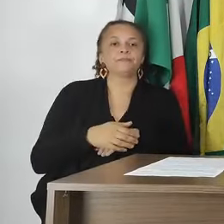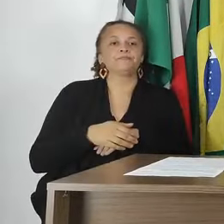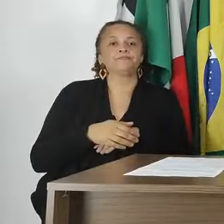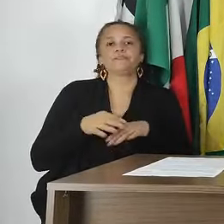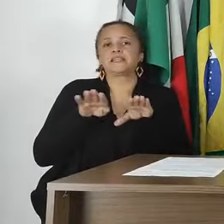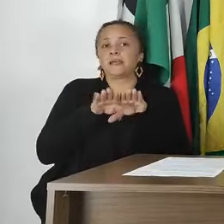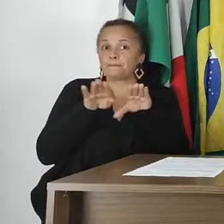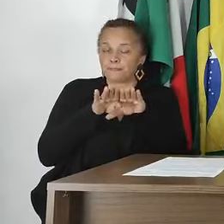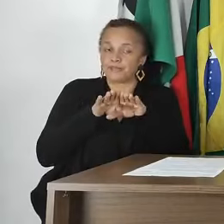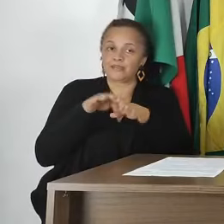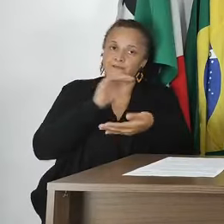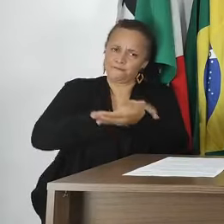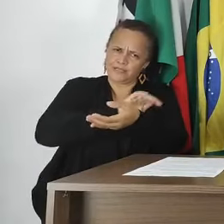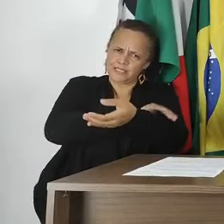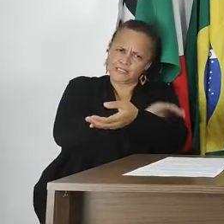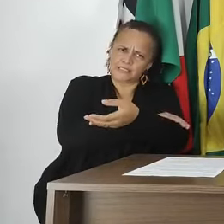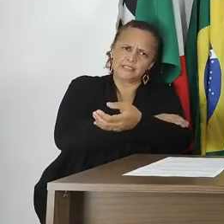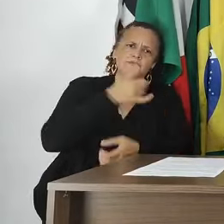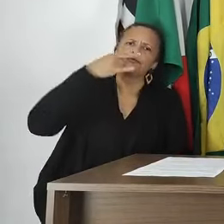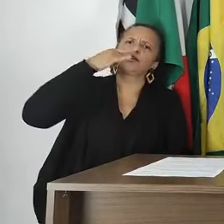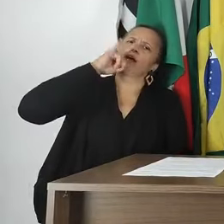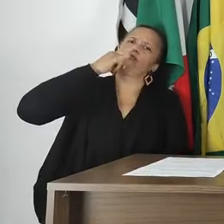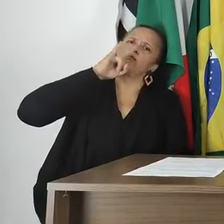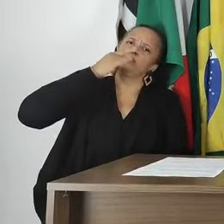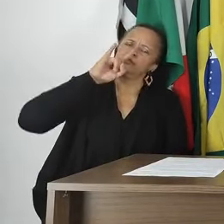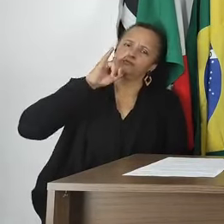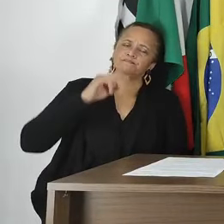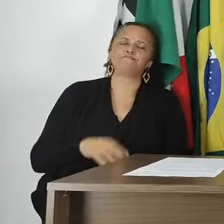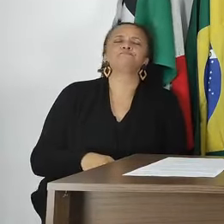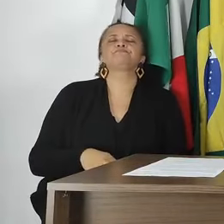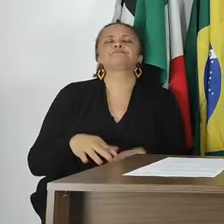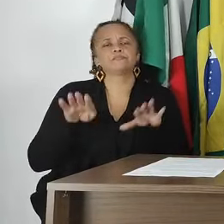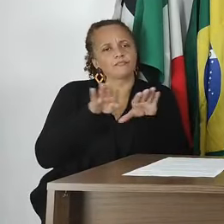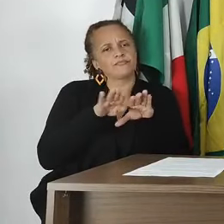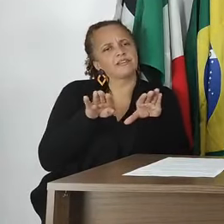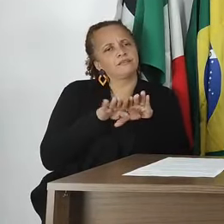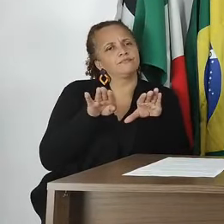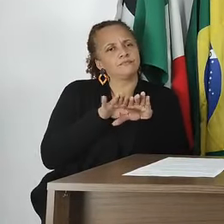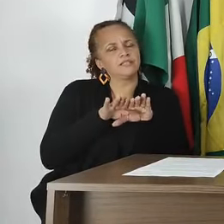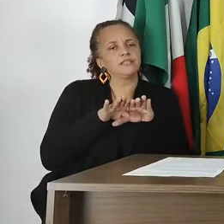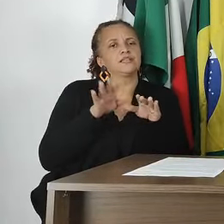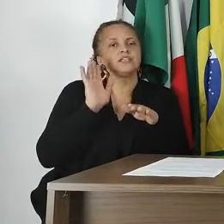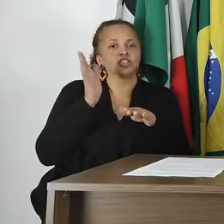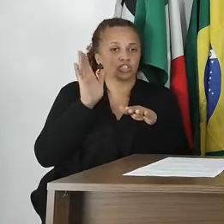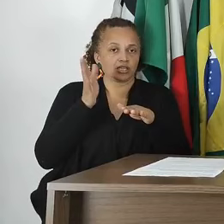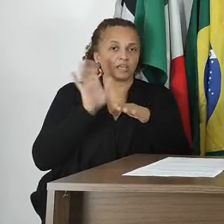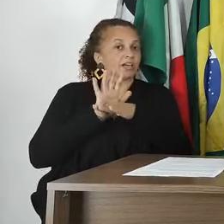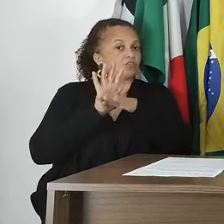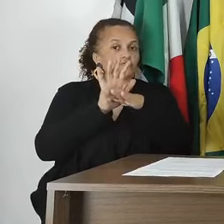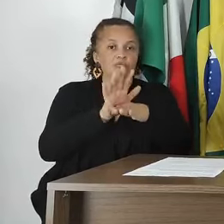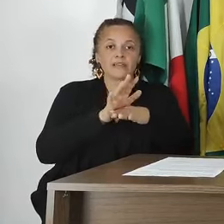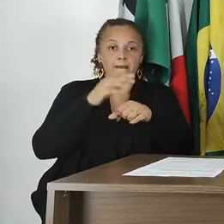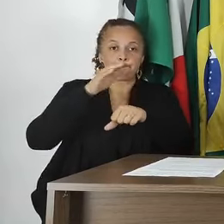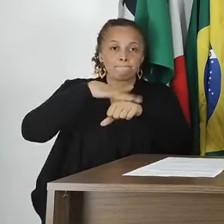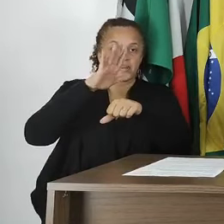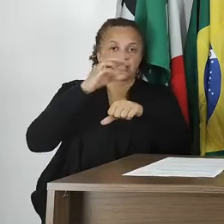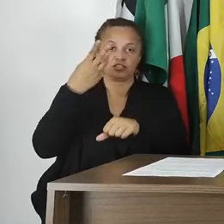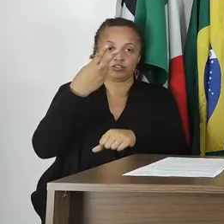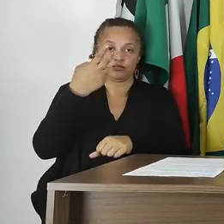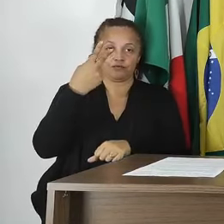do alcoolismo. Nós realizamos há mais de 20 anos essa obra em arrecadação